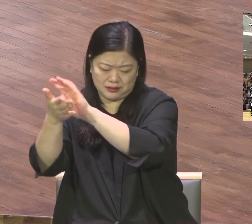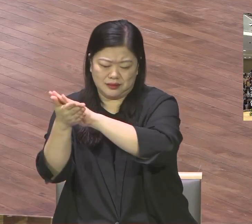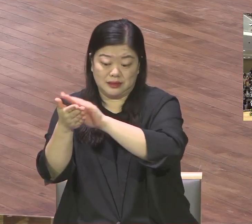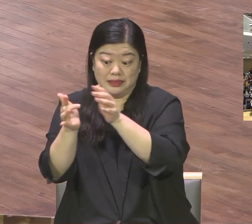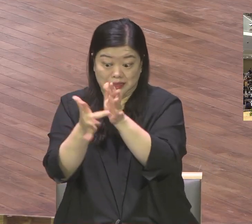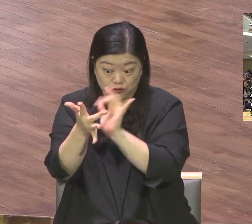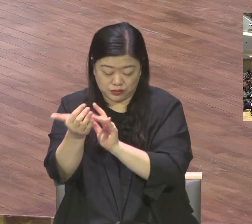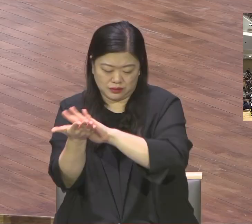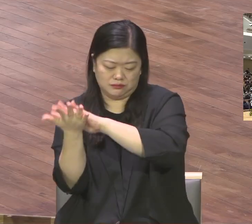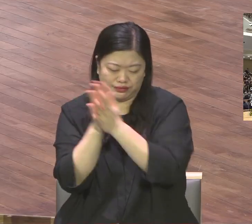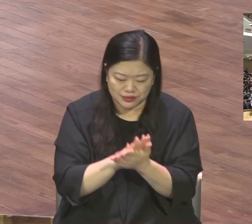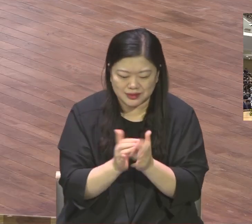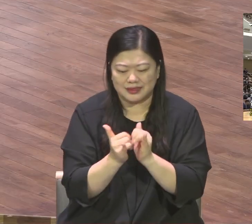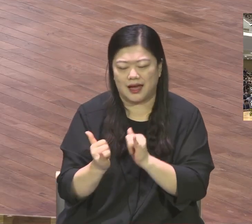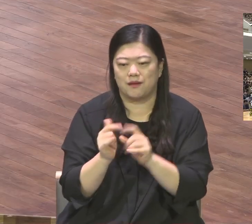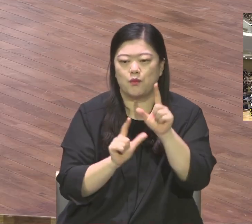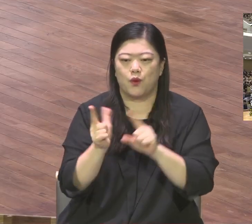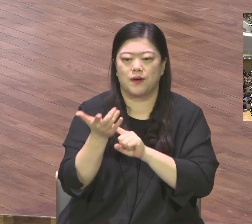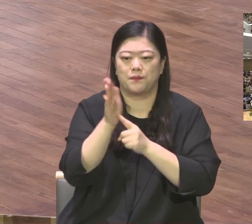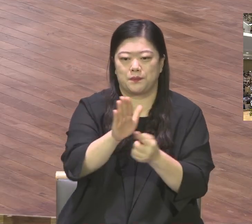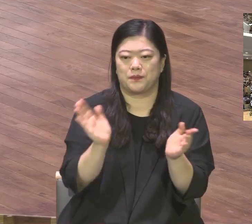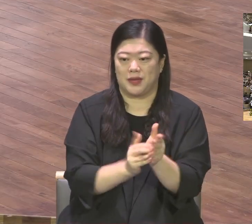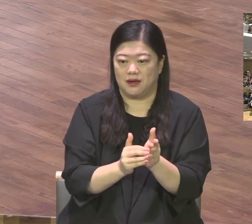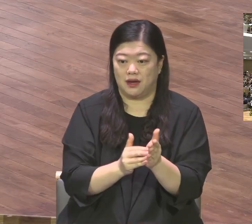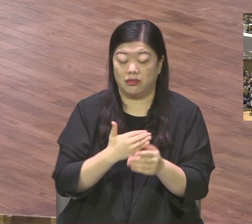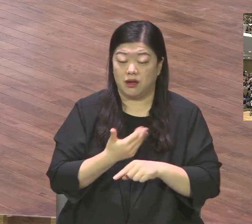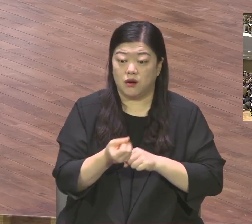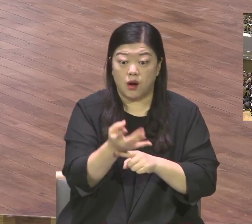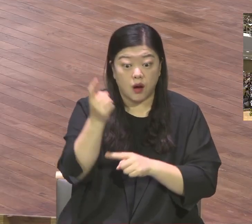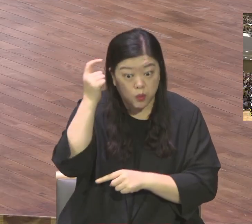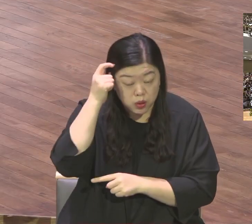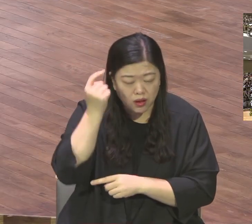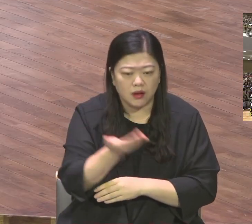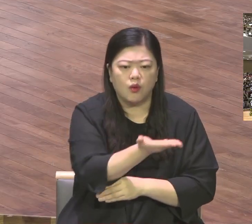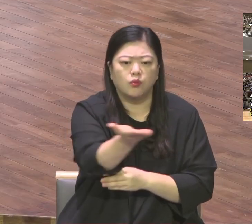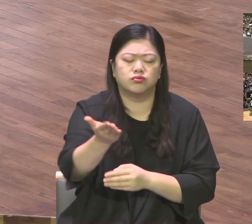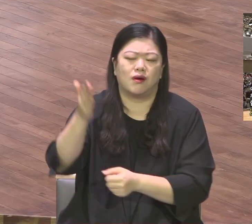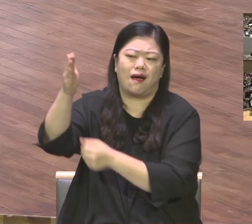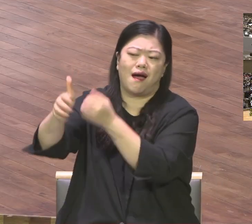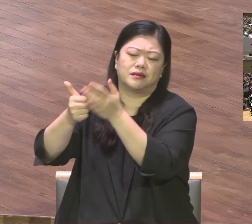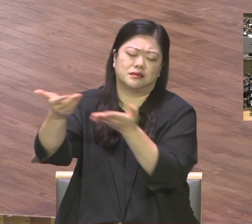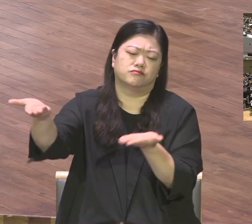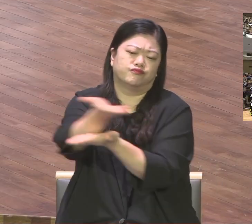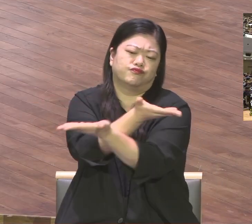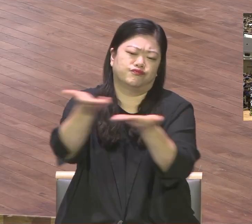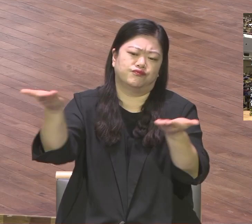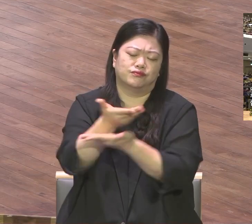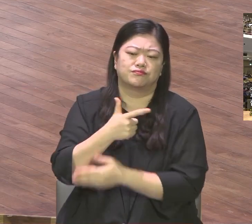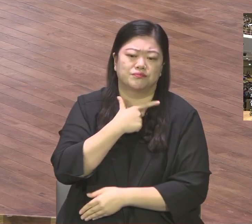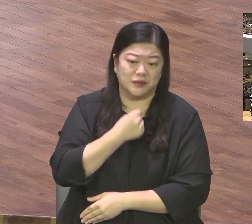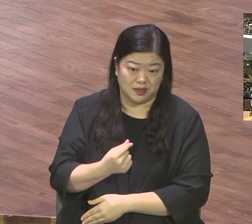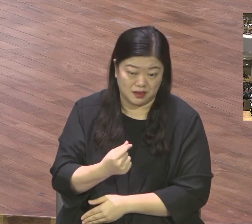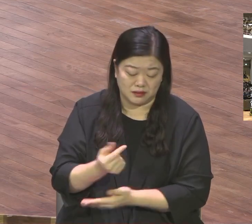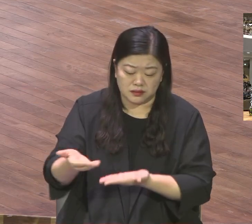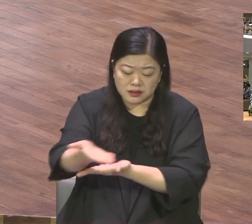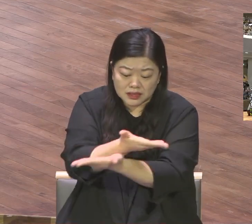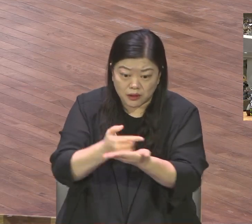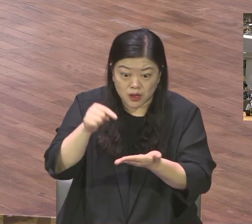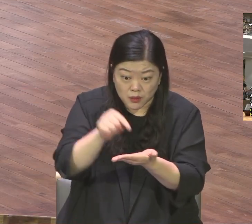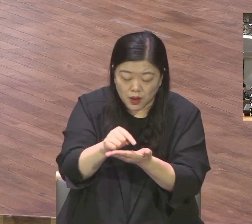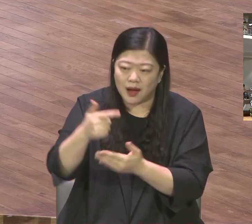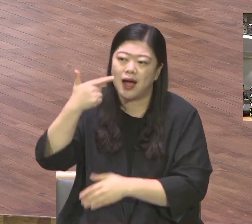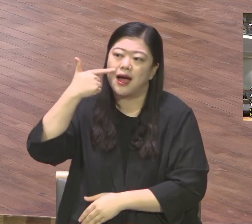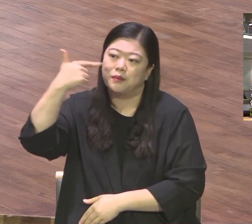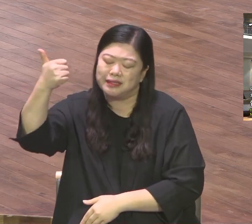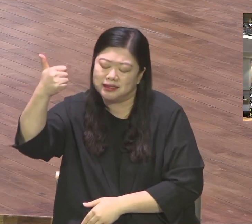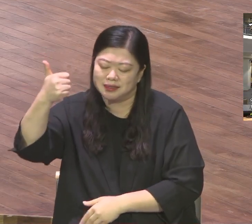우리가 보고 들은 바를 너희에게도 전함은 너희로 우리와 사귐 있게 하려 함이니 우리의 사귐은 아버지와 그의 아들 예수